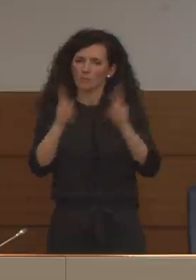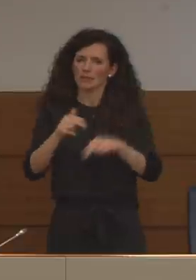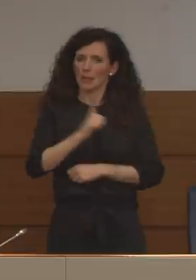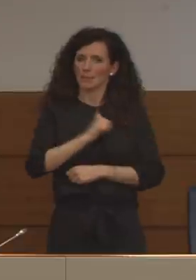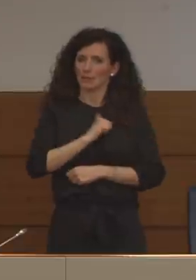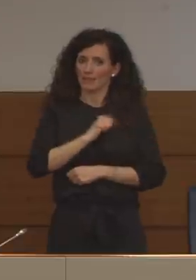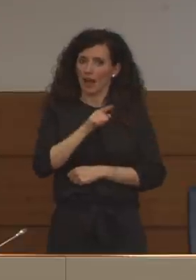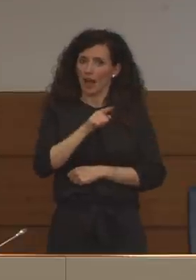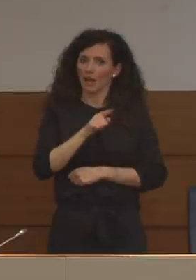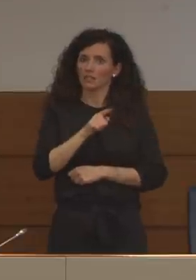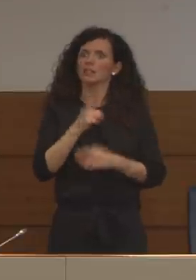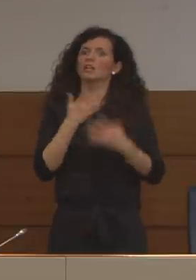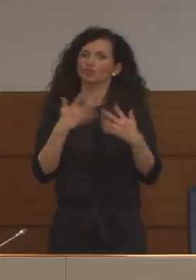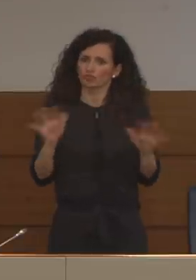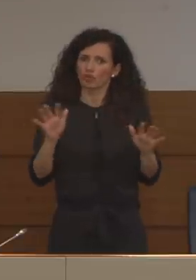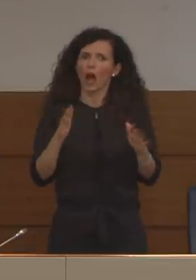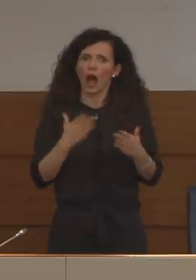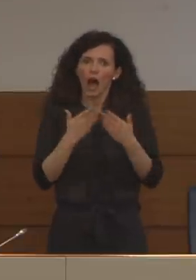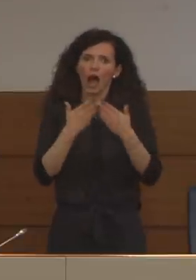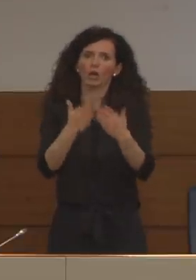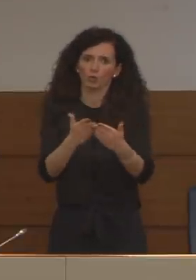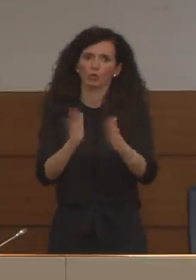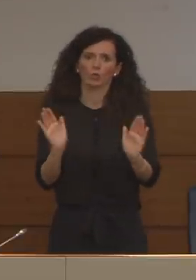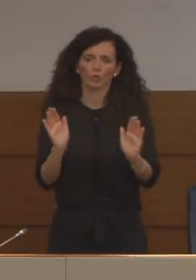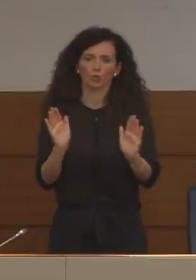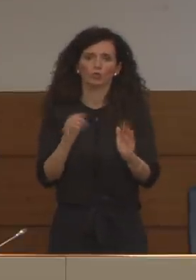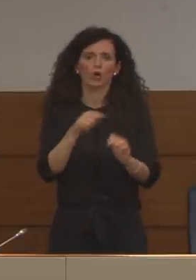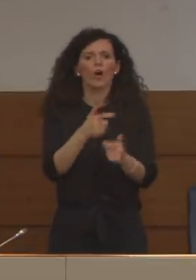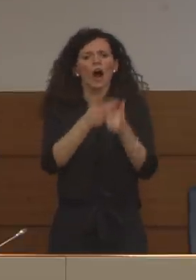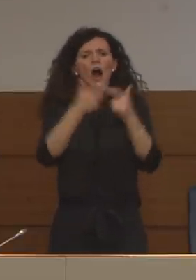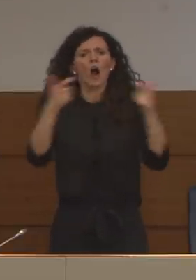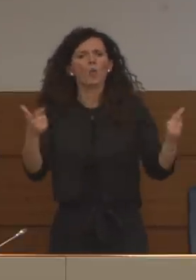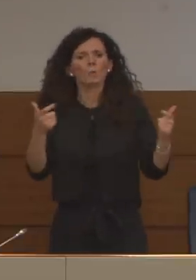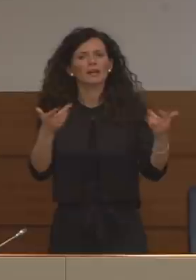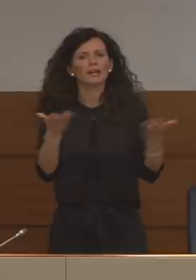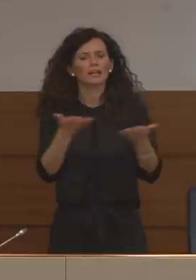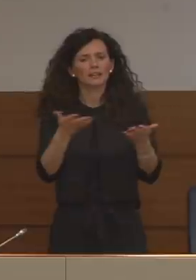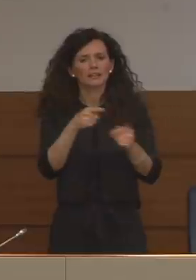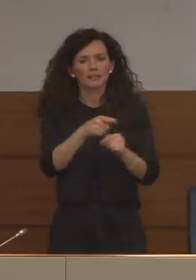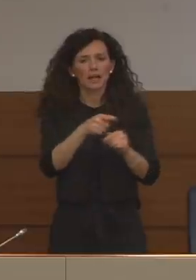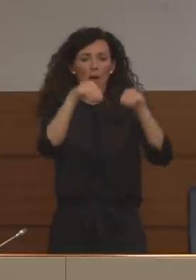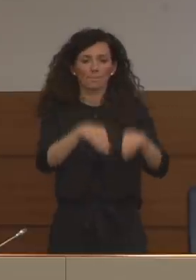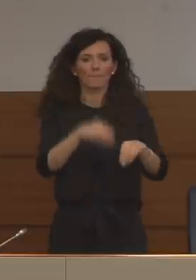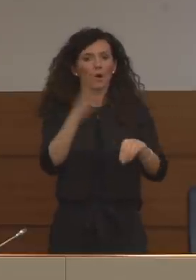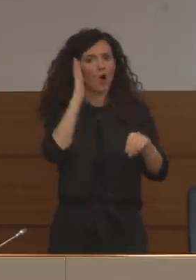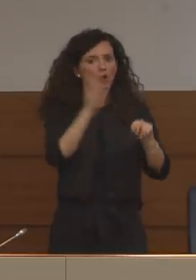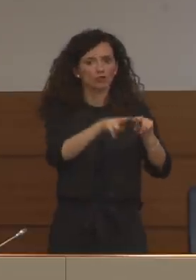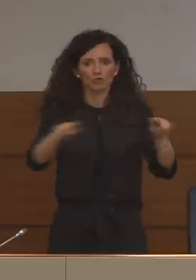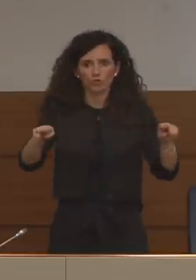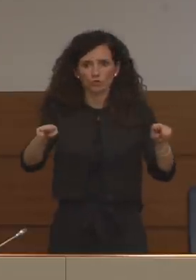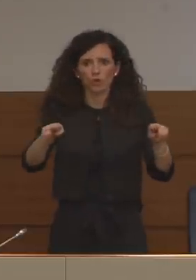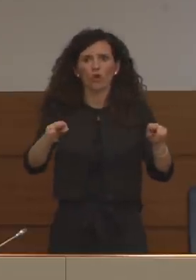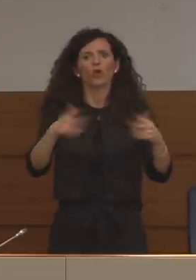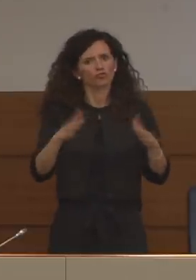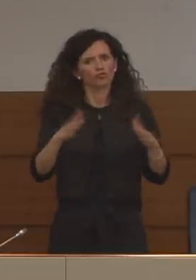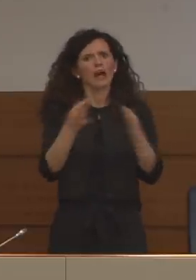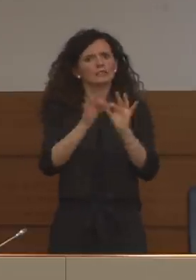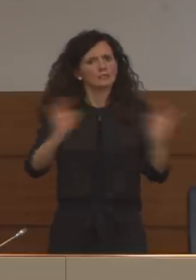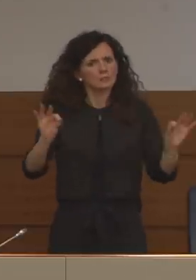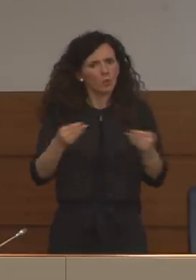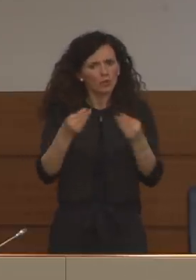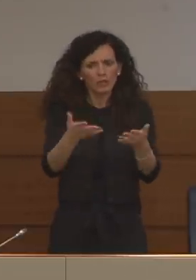dando un grande contributo hanno aumentato il numero dei posti messi a disposizione